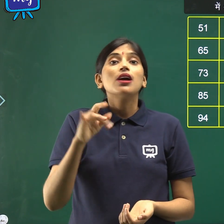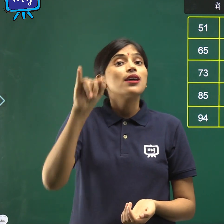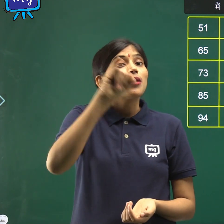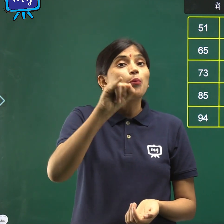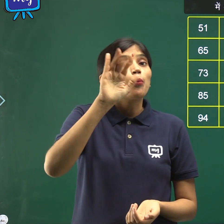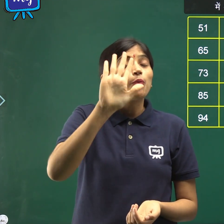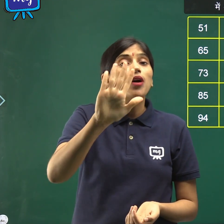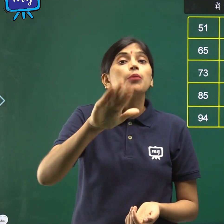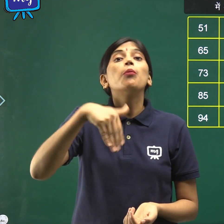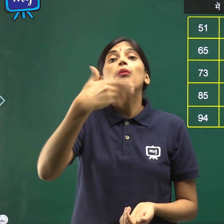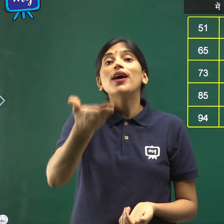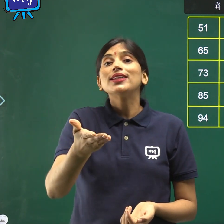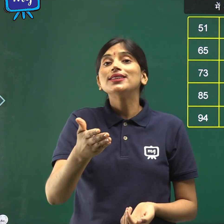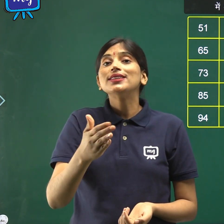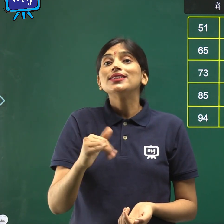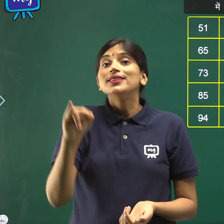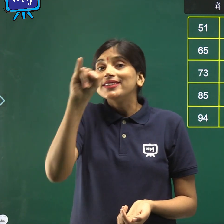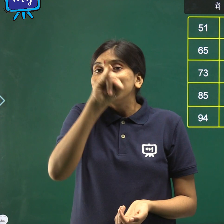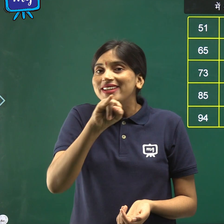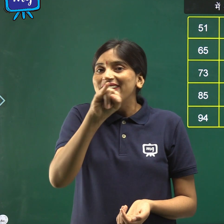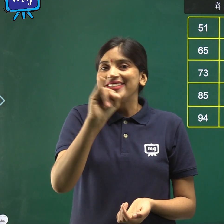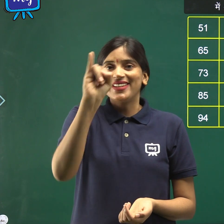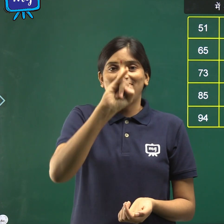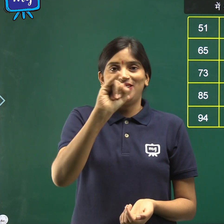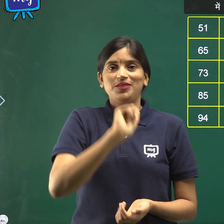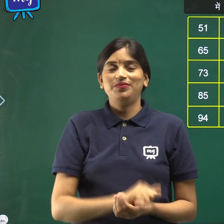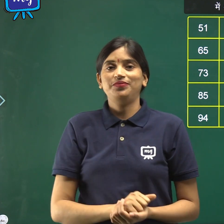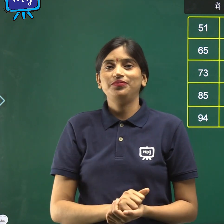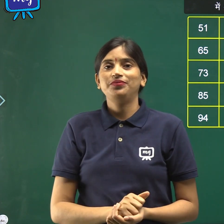65, 65 के बाद कितने आते हैं? 66,